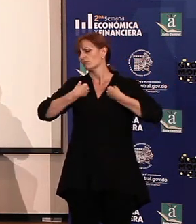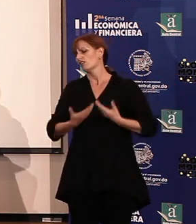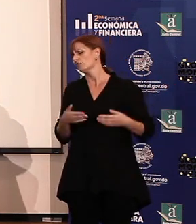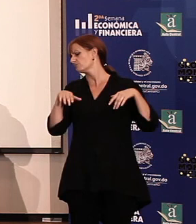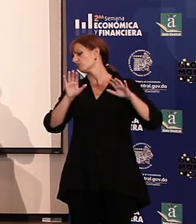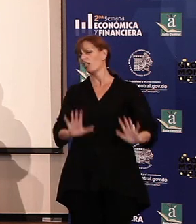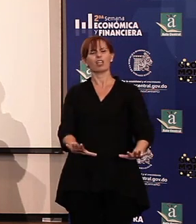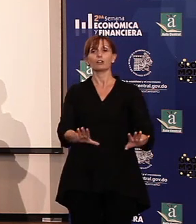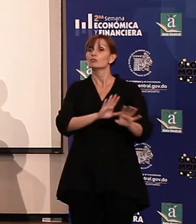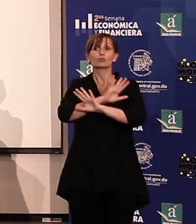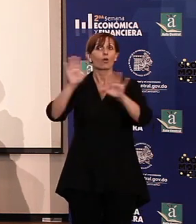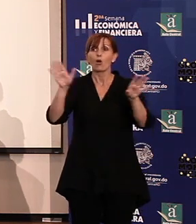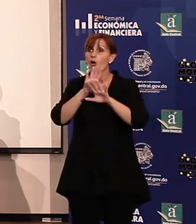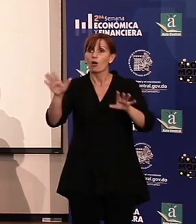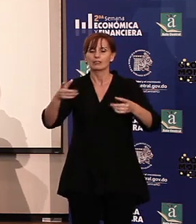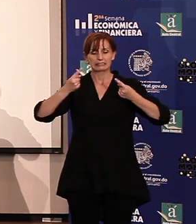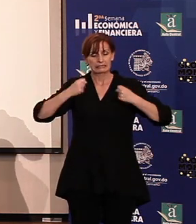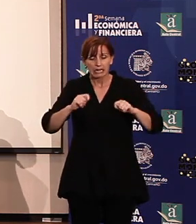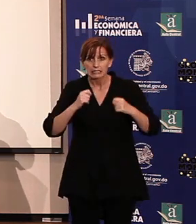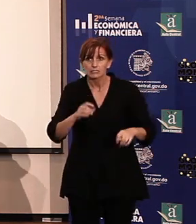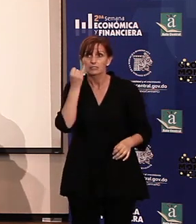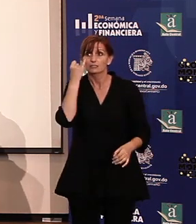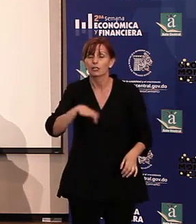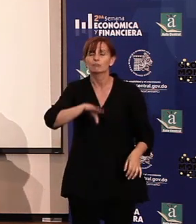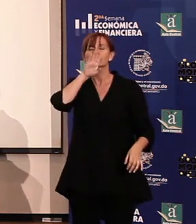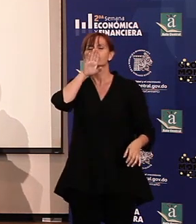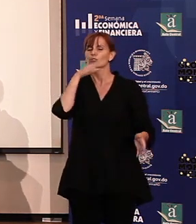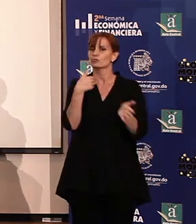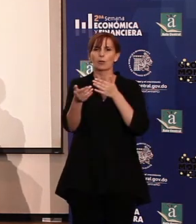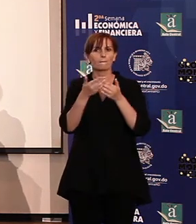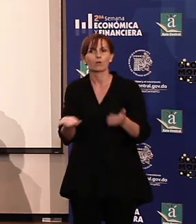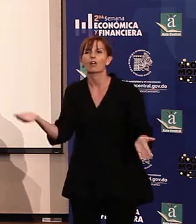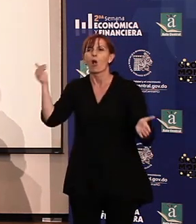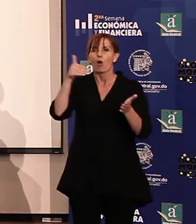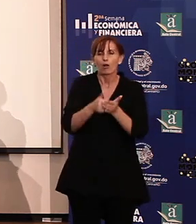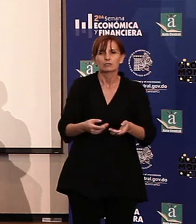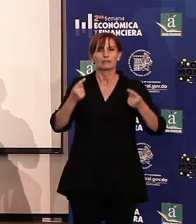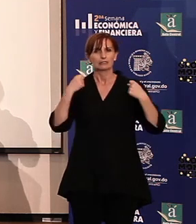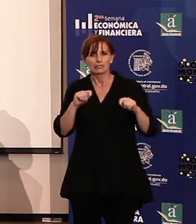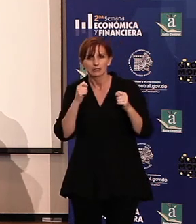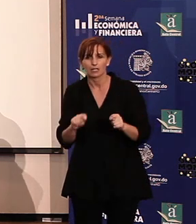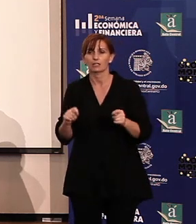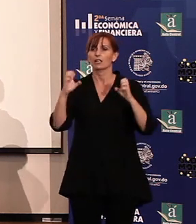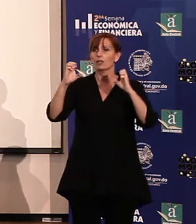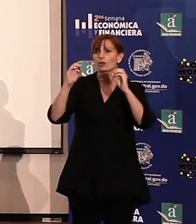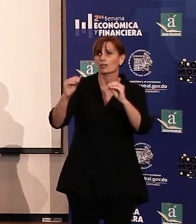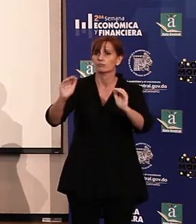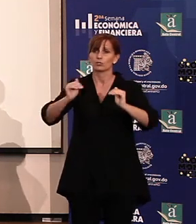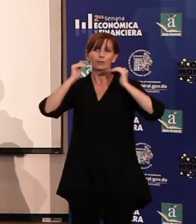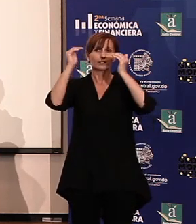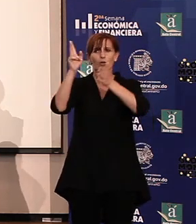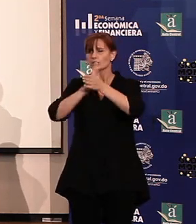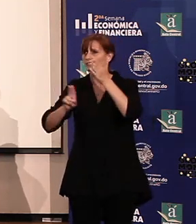cuando intenten y fallen en la búsqueda de esa educación superior o en la búsqueda de